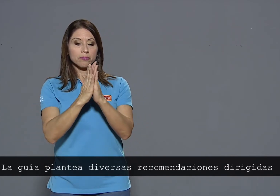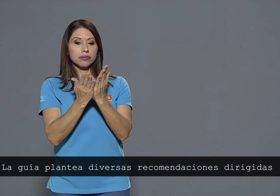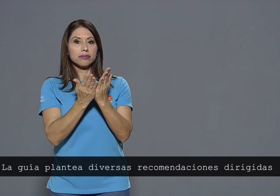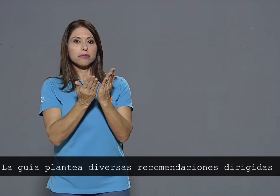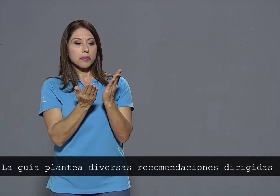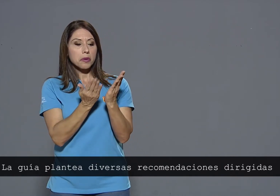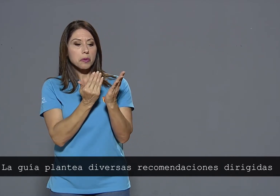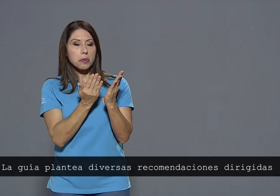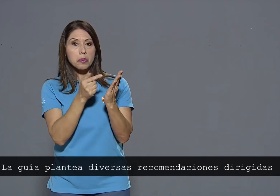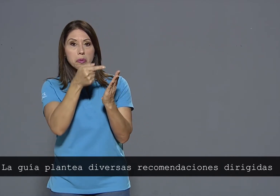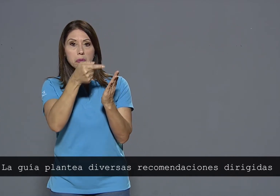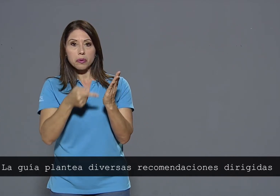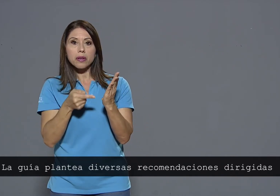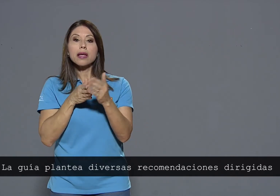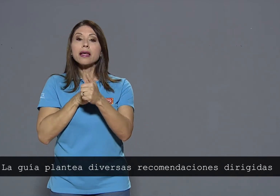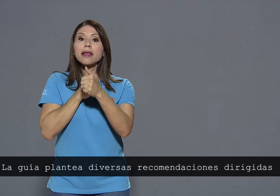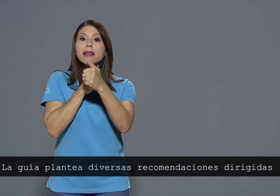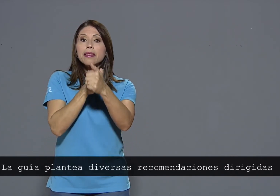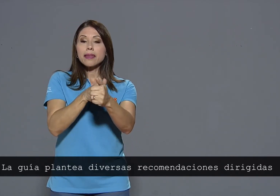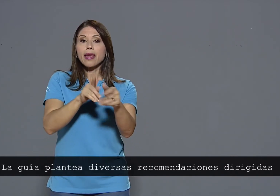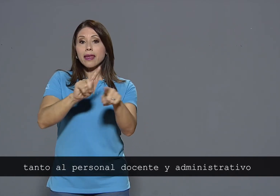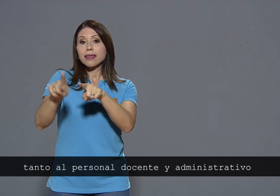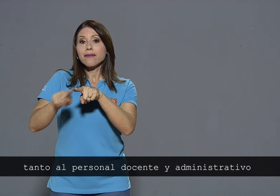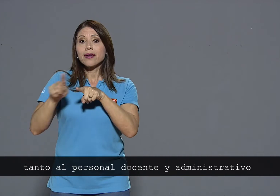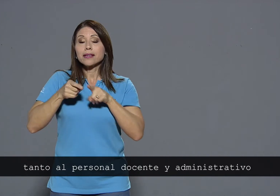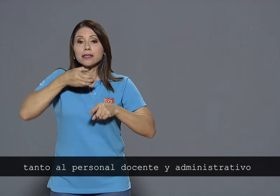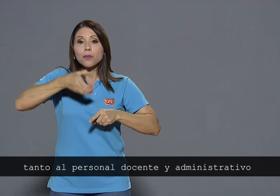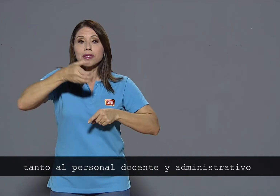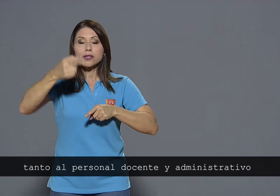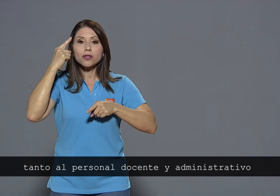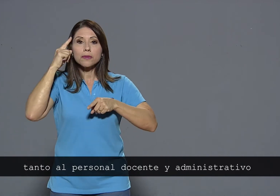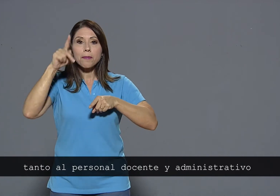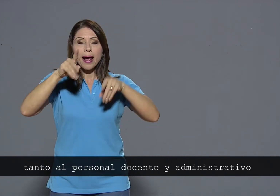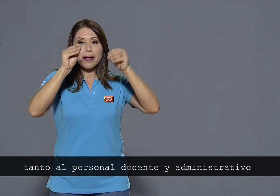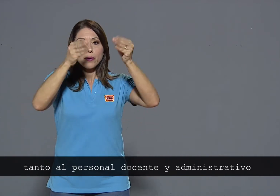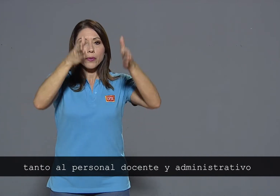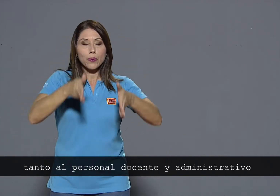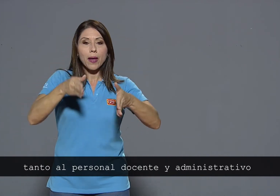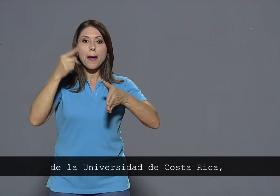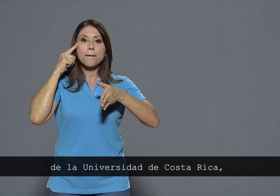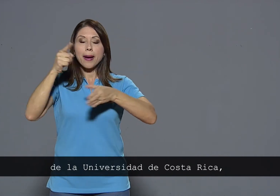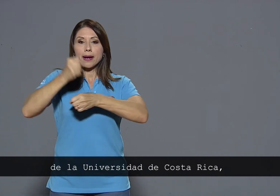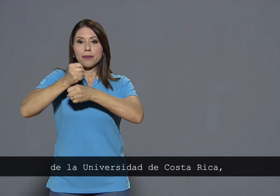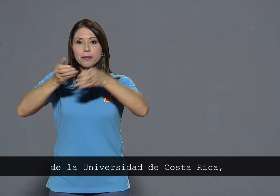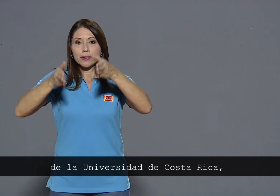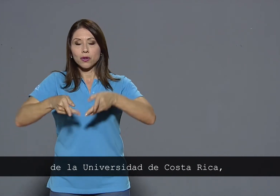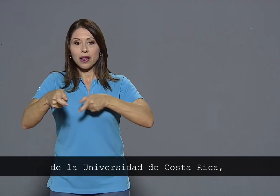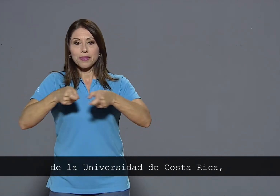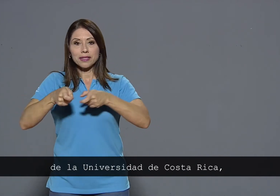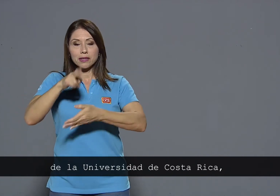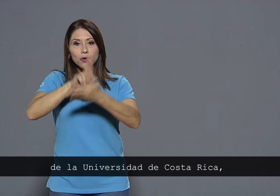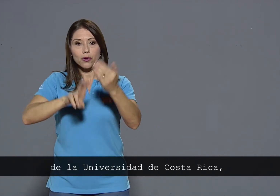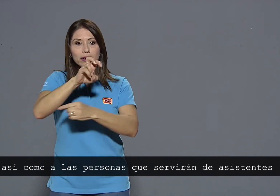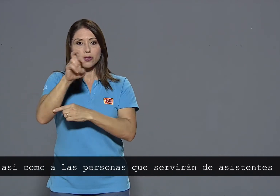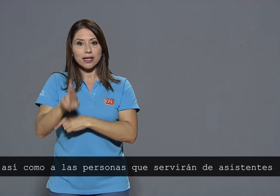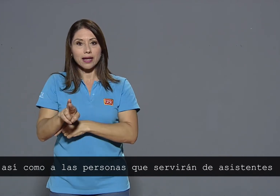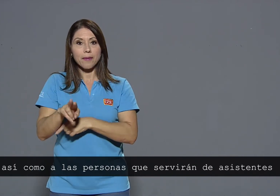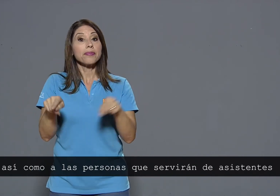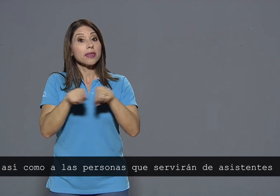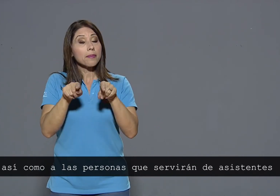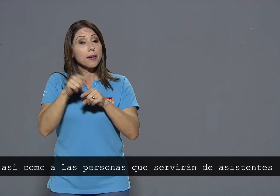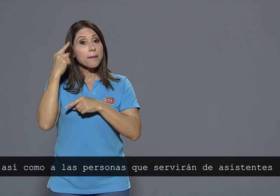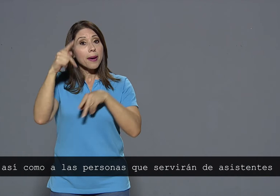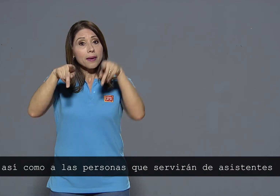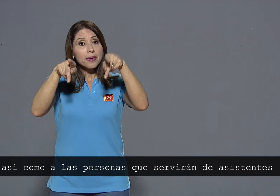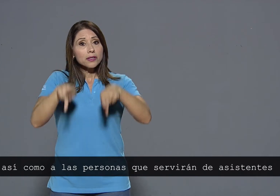La guía plantea diversas recomendaciones dirigidas tanto al personal docente y administrativo de la Universidad de Costa Rica, así como